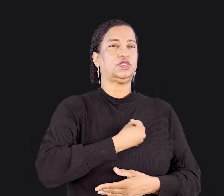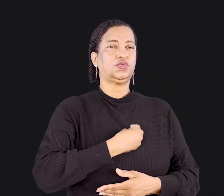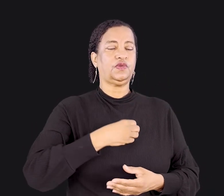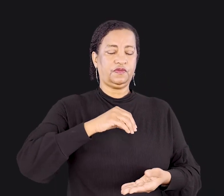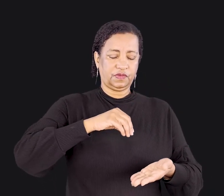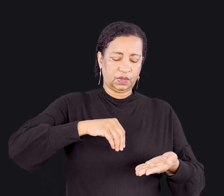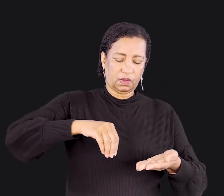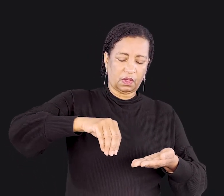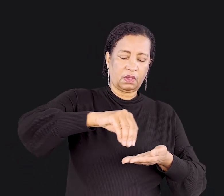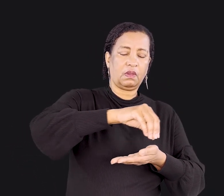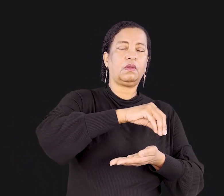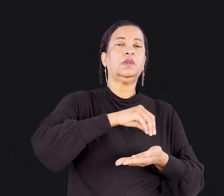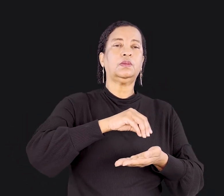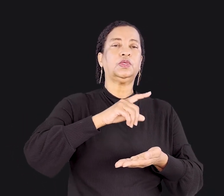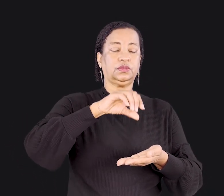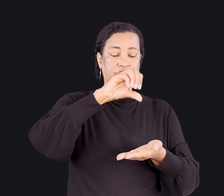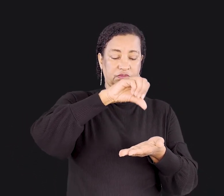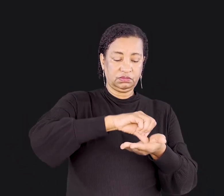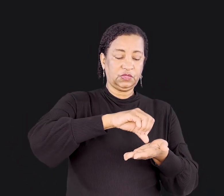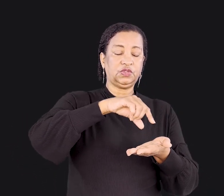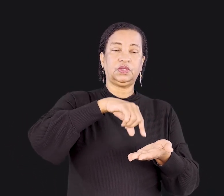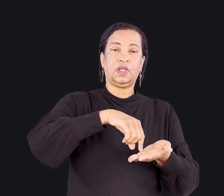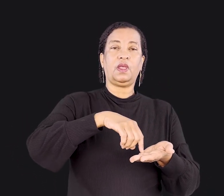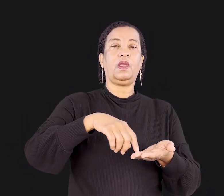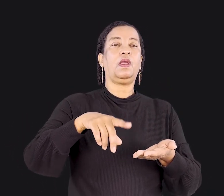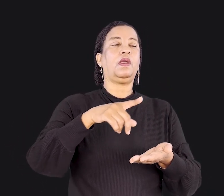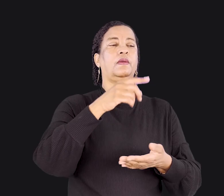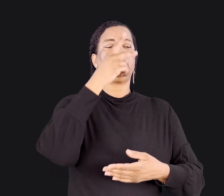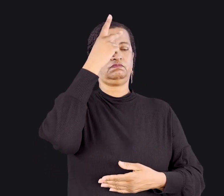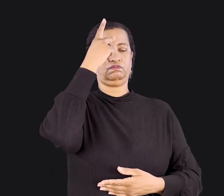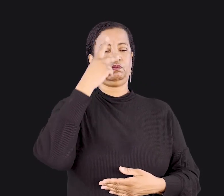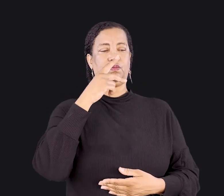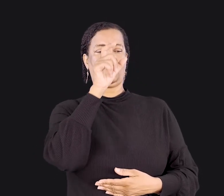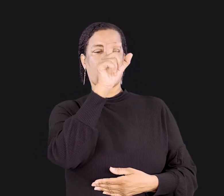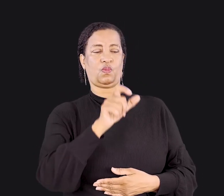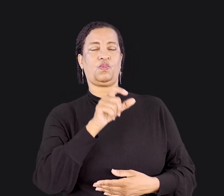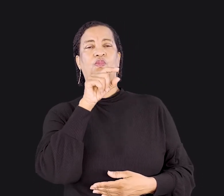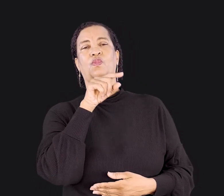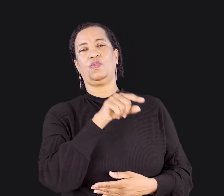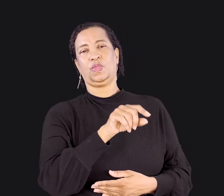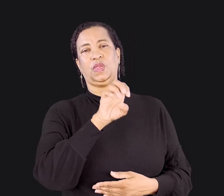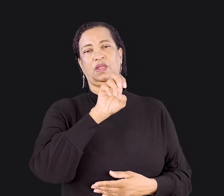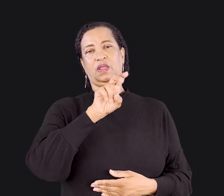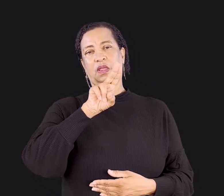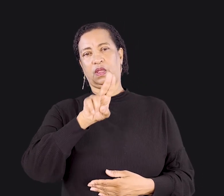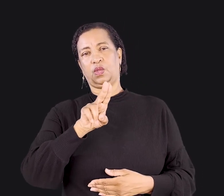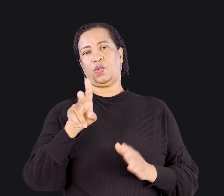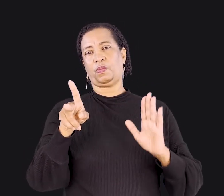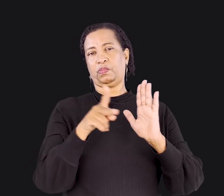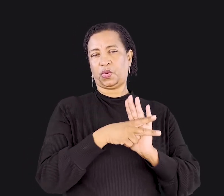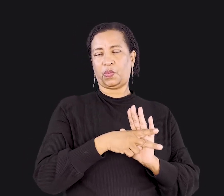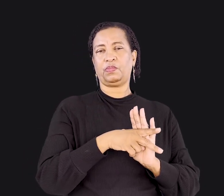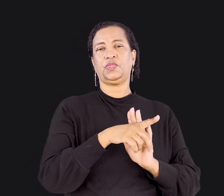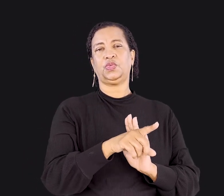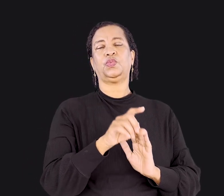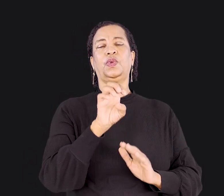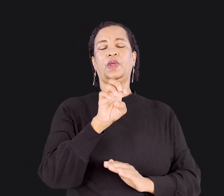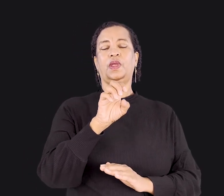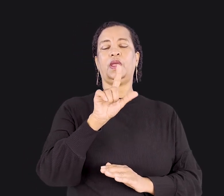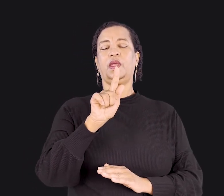movem. Este centro costuma ser ocupado pelo seu próprio eu. O próprio eu, daí a palavra